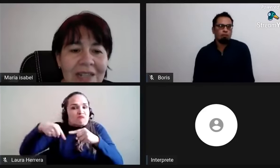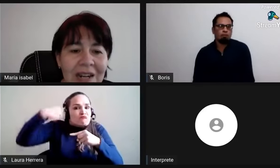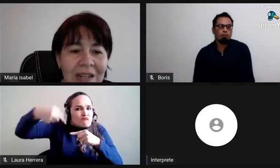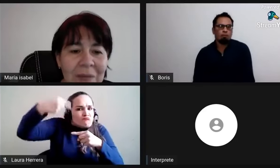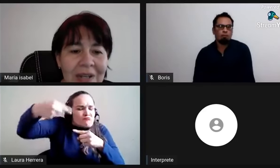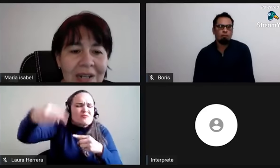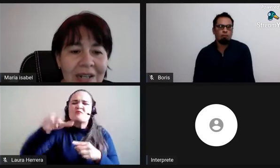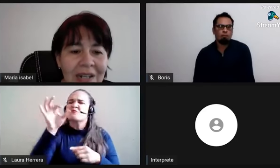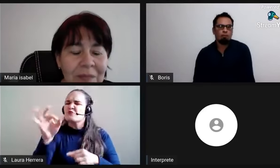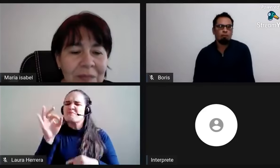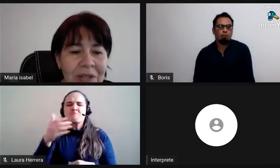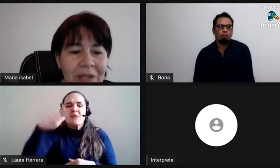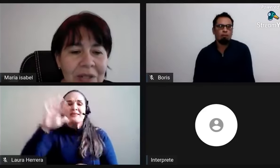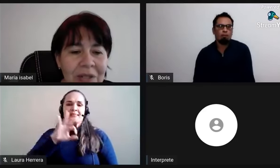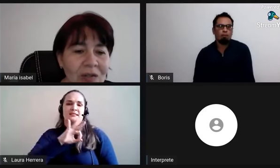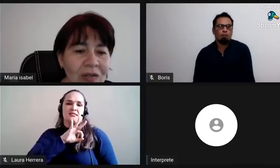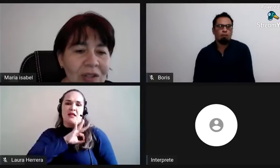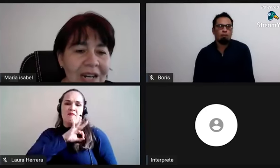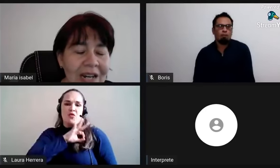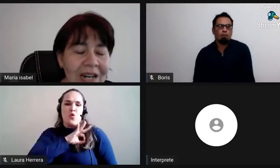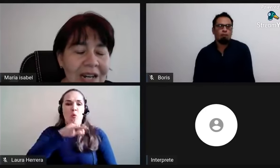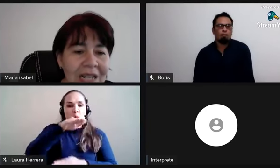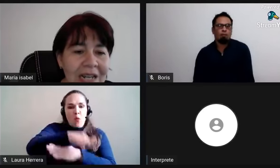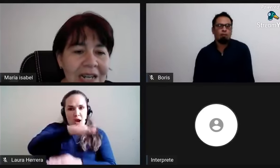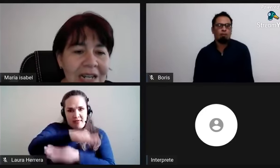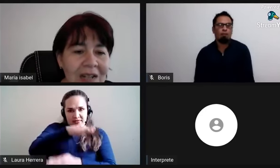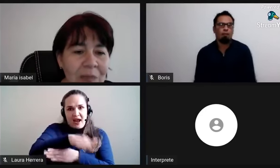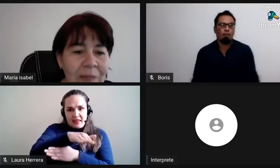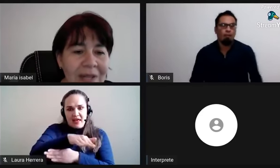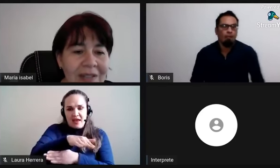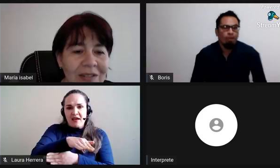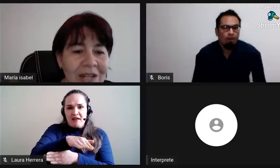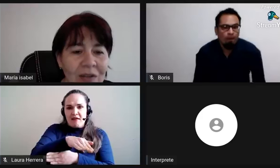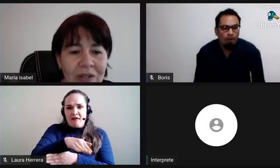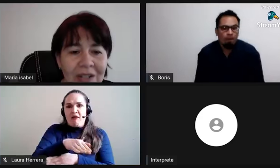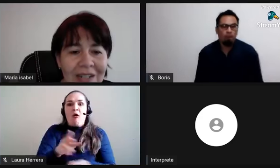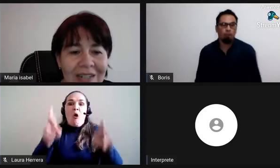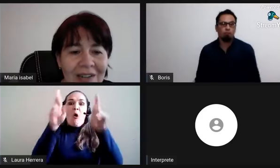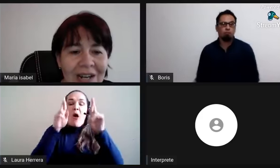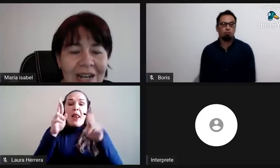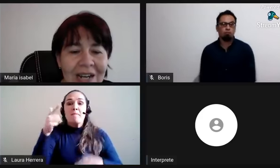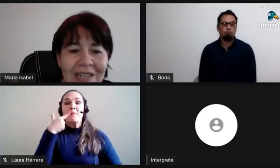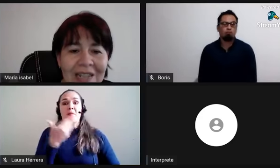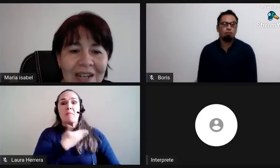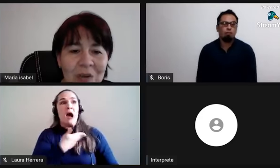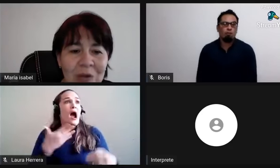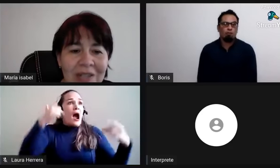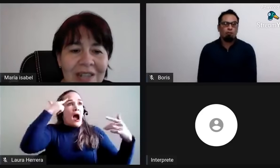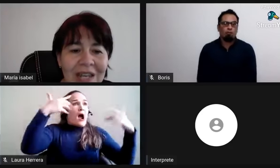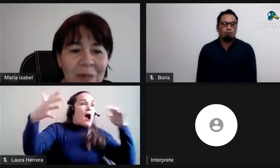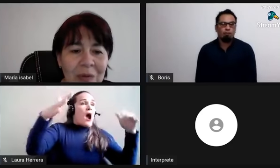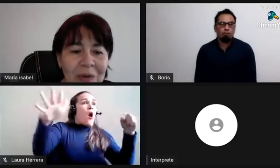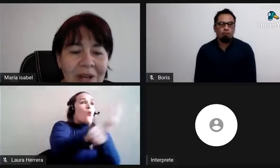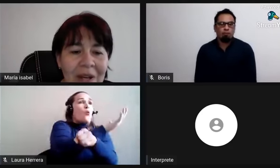tarde, de manera que pues los niños no tengan clase, los papás ya no tengan que trabajar y tengan como ese tiempo